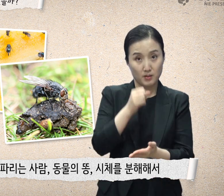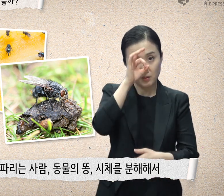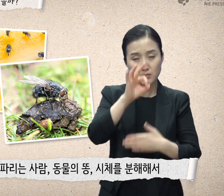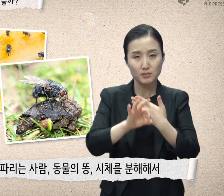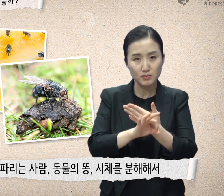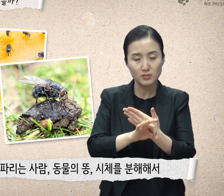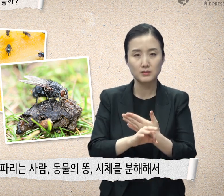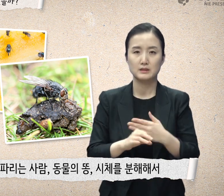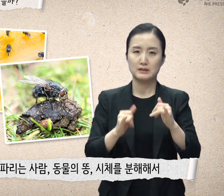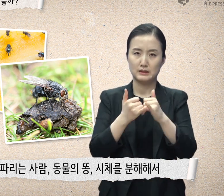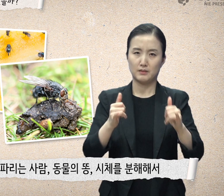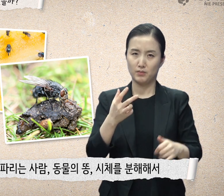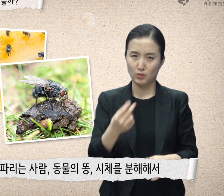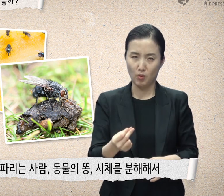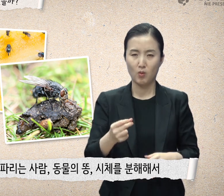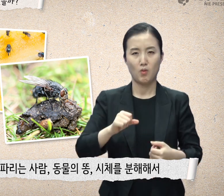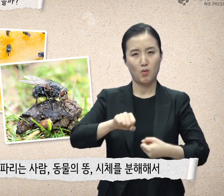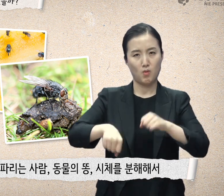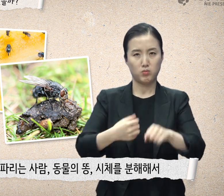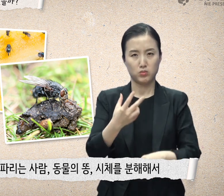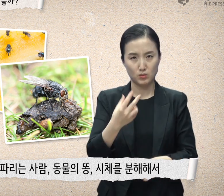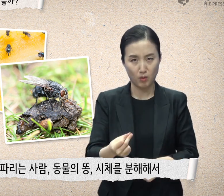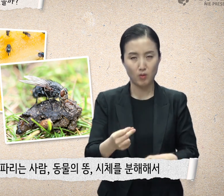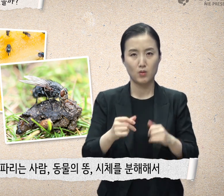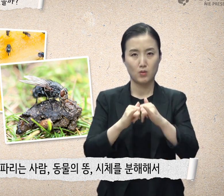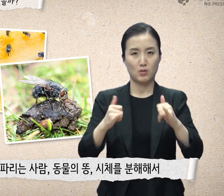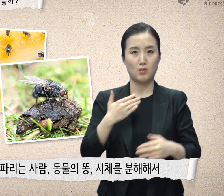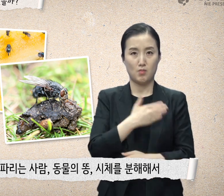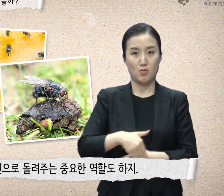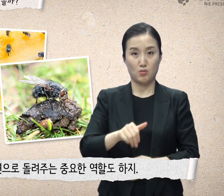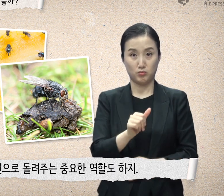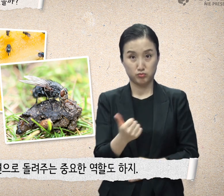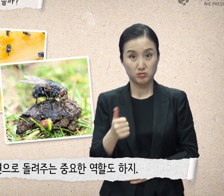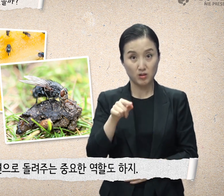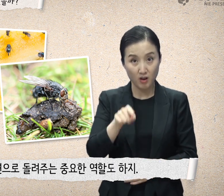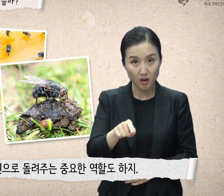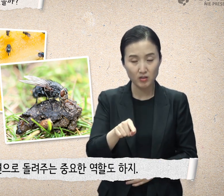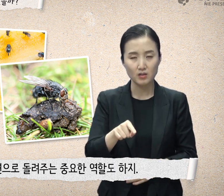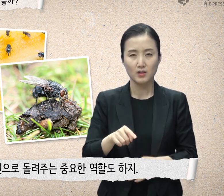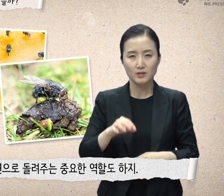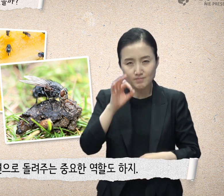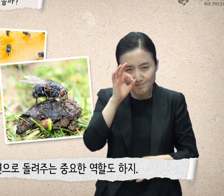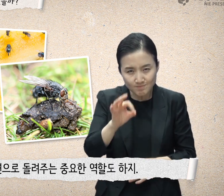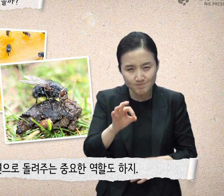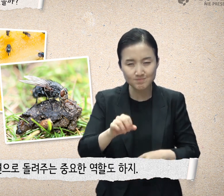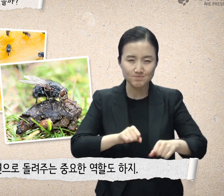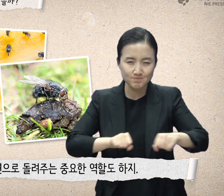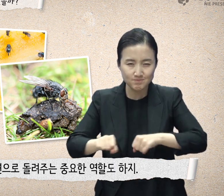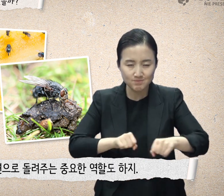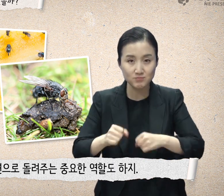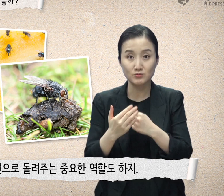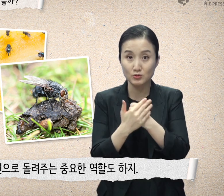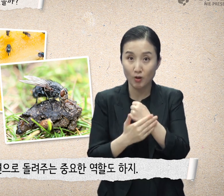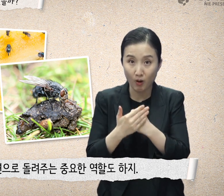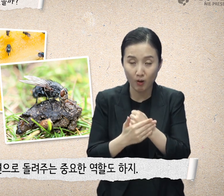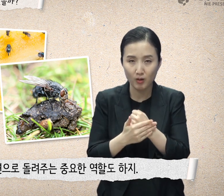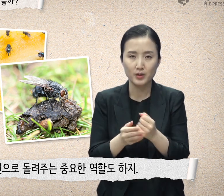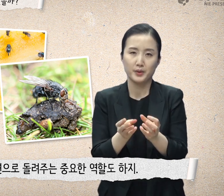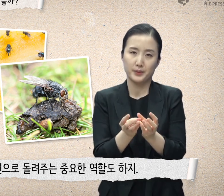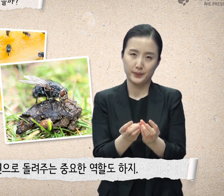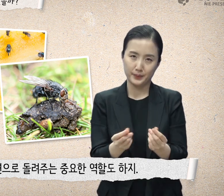사람, 동물의 똥, 시체를 분해해서 자연으로 돌려주는 중요한 역할도 하지.